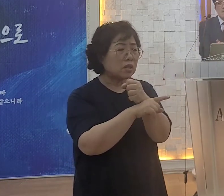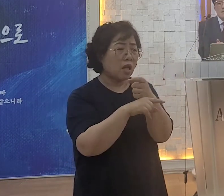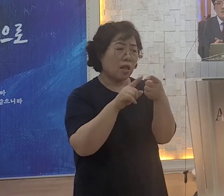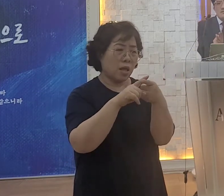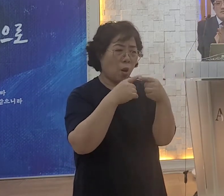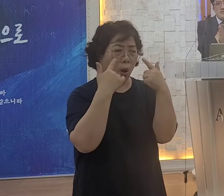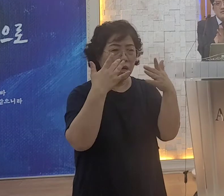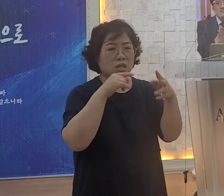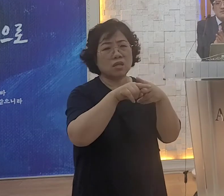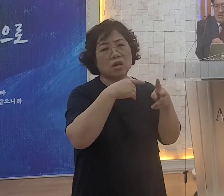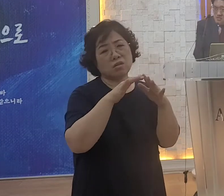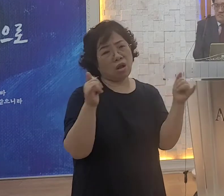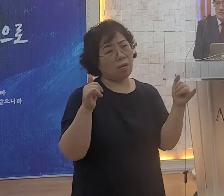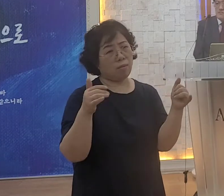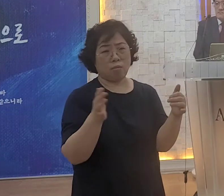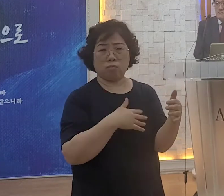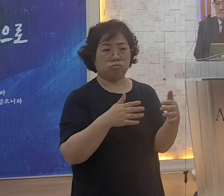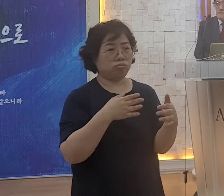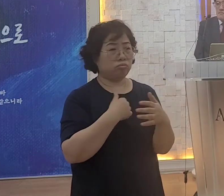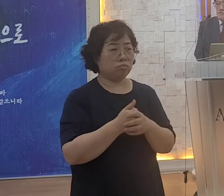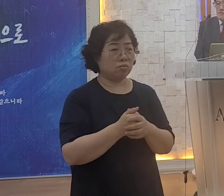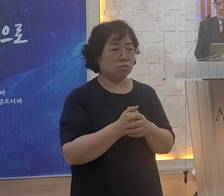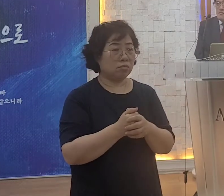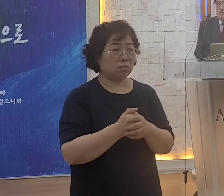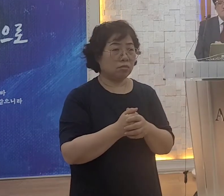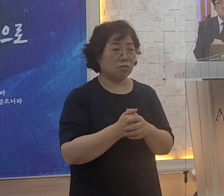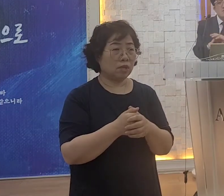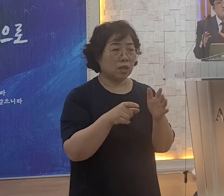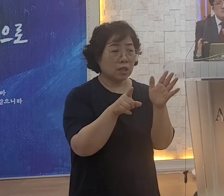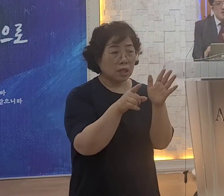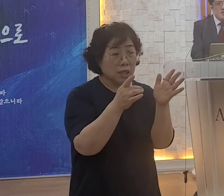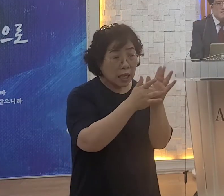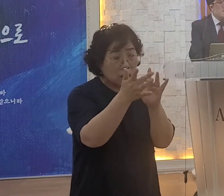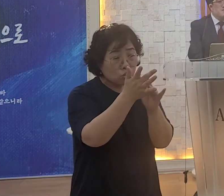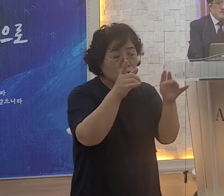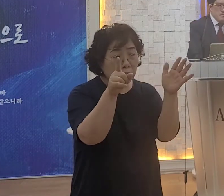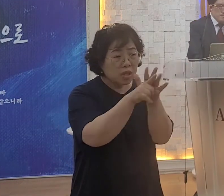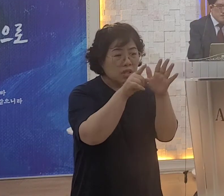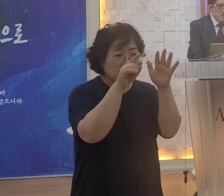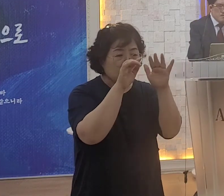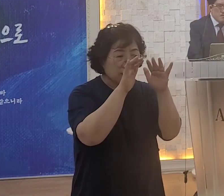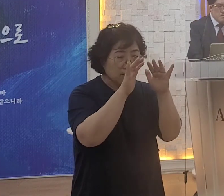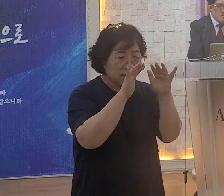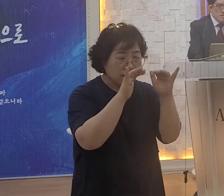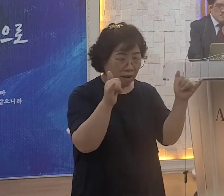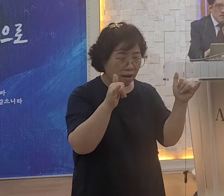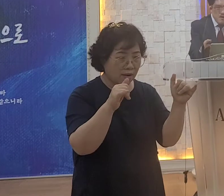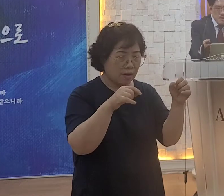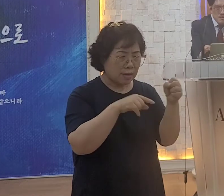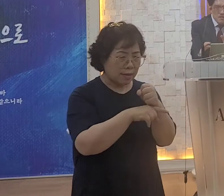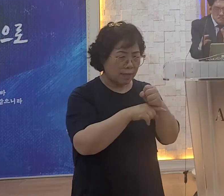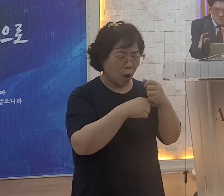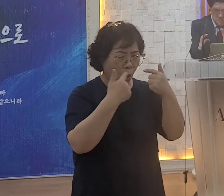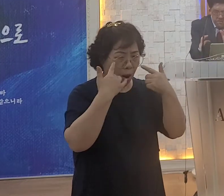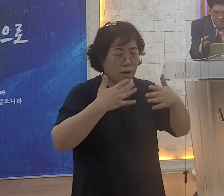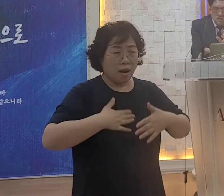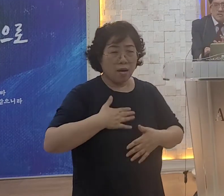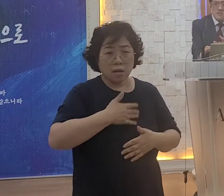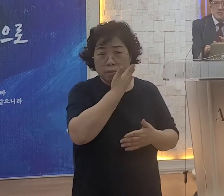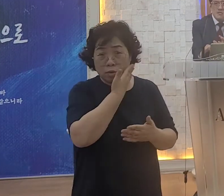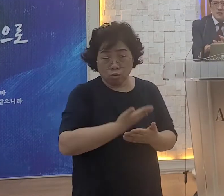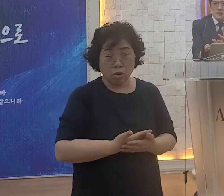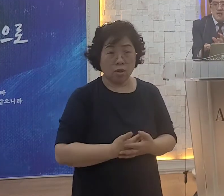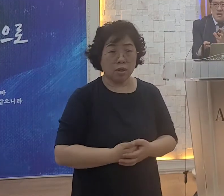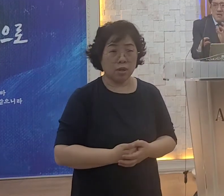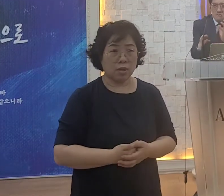신앙은요. 이 개념이 잘 잡혀야 돼요. 그냥 두리뭉실하게 믿으면 안 됩니다. 뭘 하나를 알아도